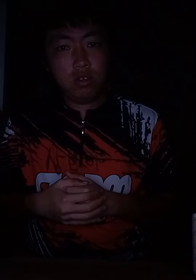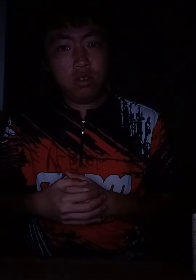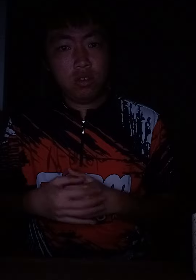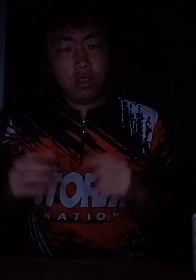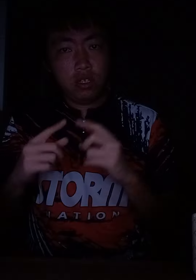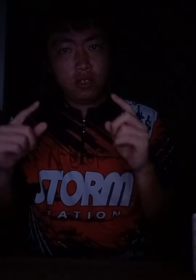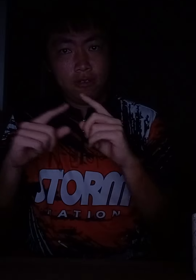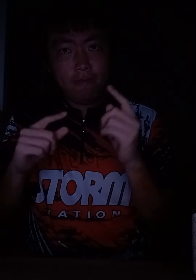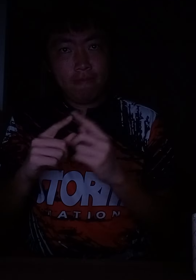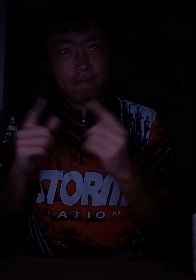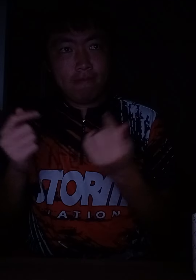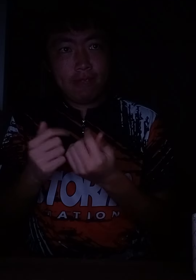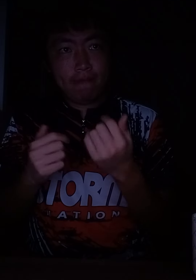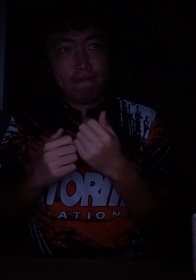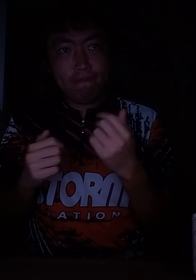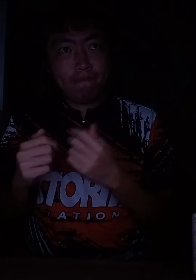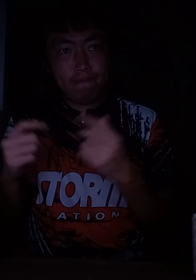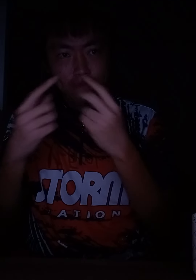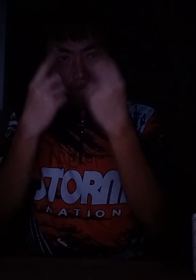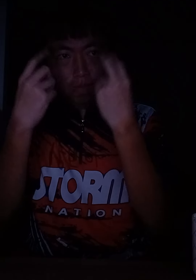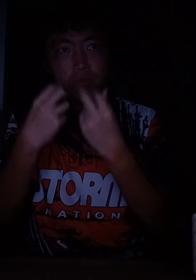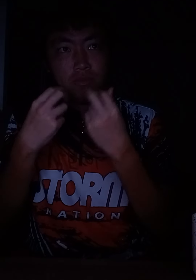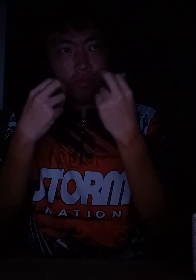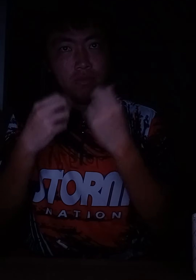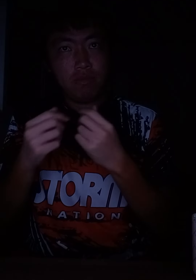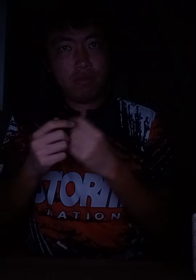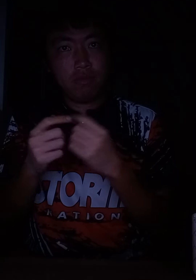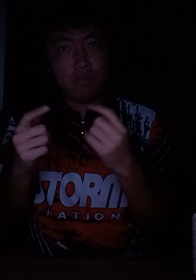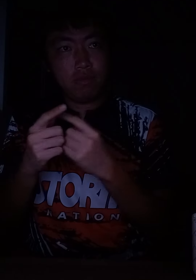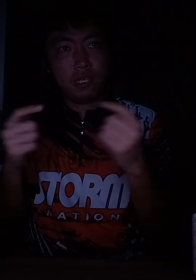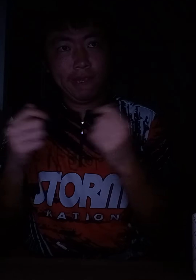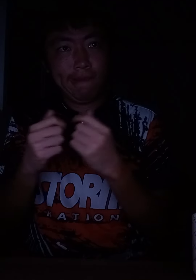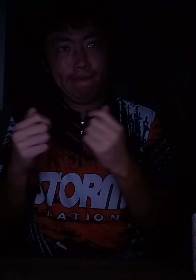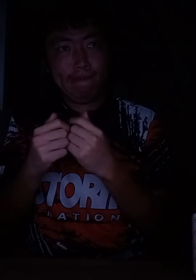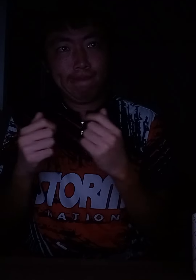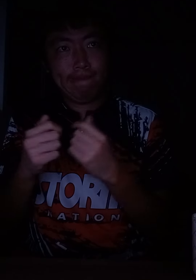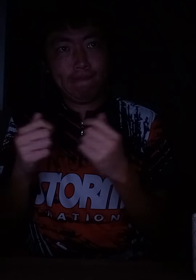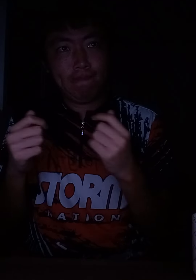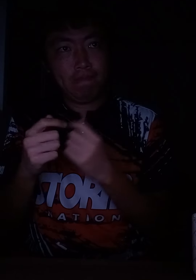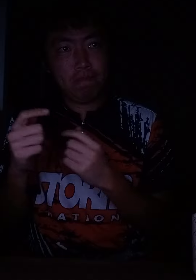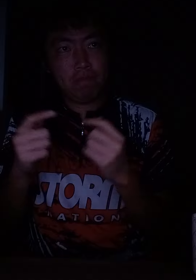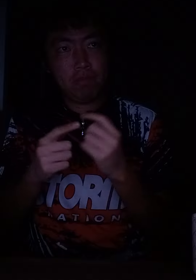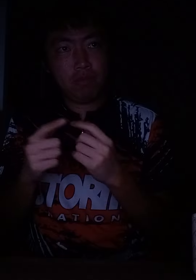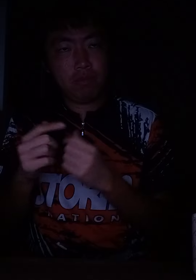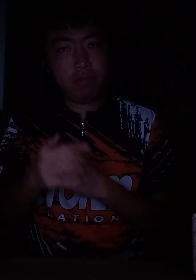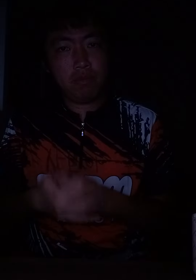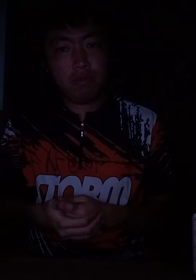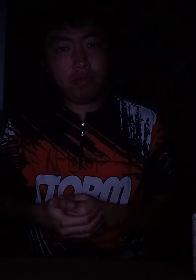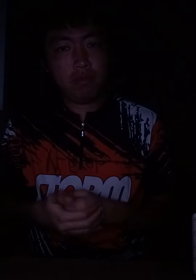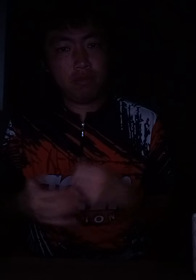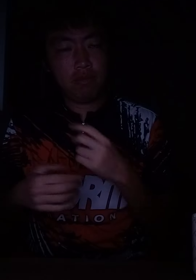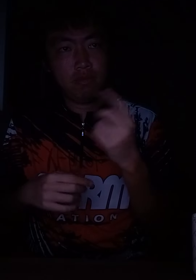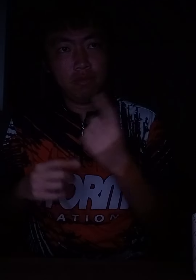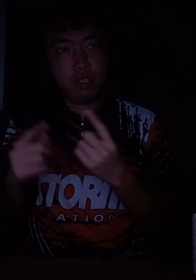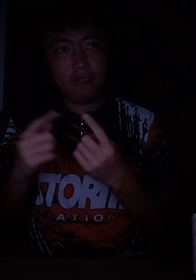전에 기다리면서 착용하고 올라오시면 우리 기사님들하고 실랑이가 벌어질 것도 사전에 예방할 수 있고 안내